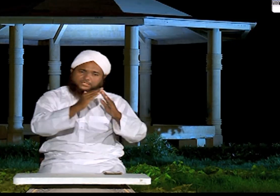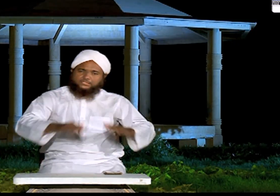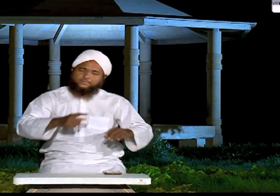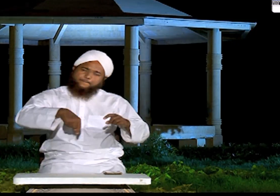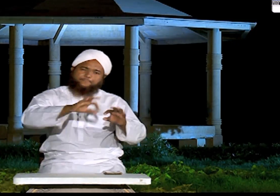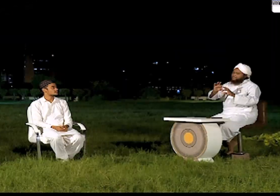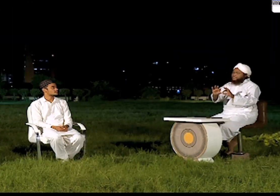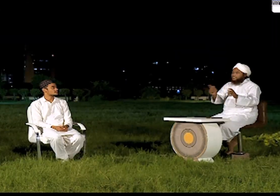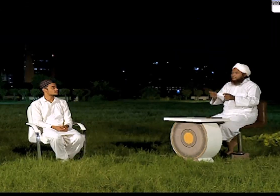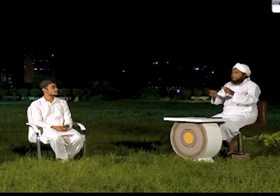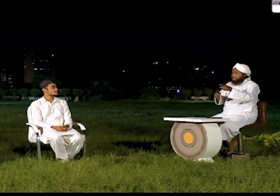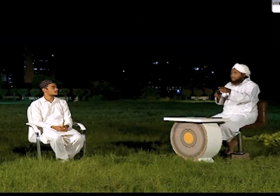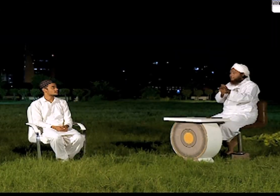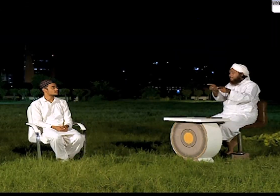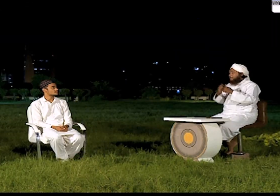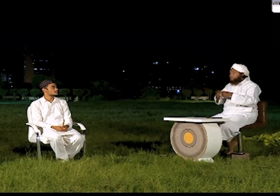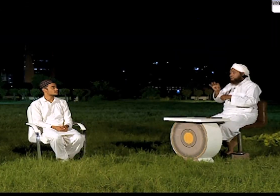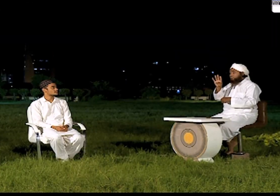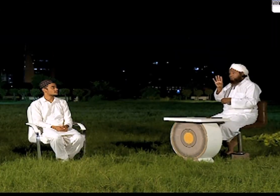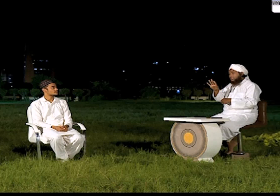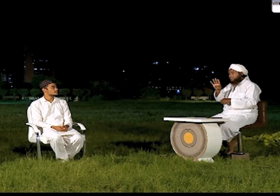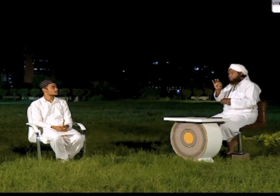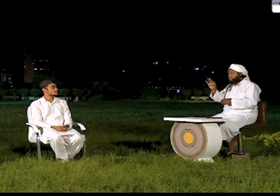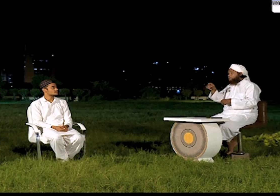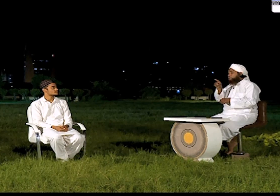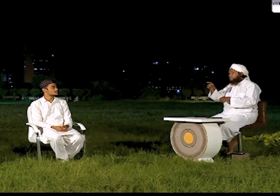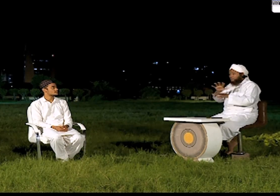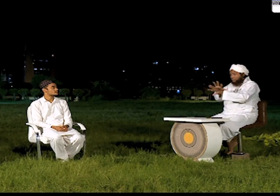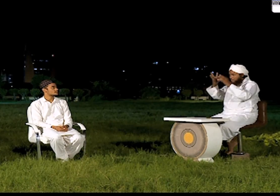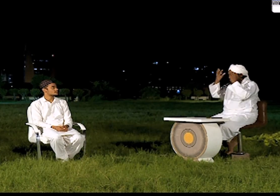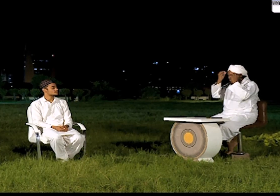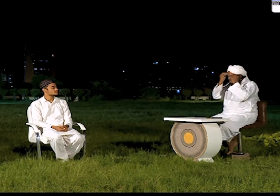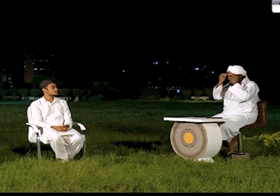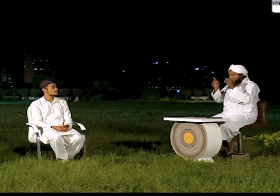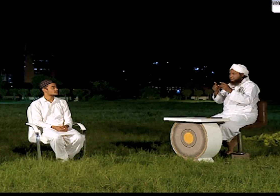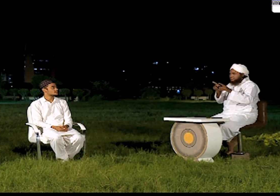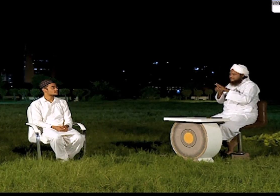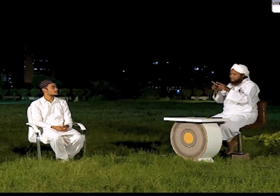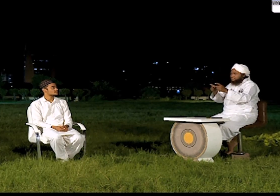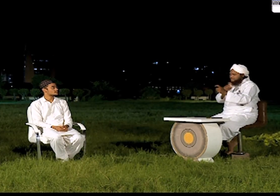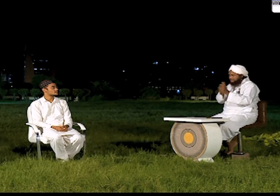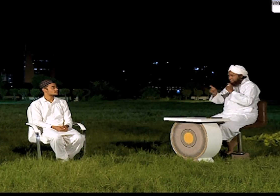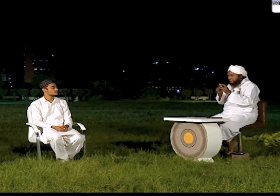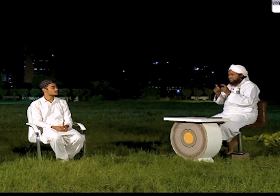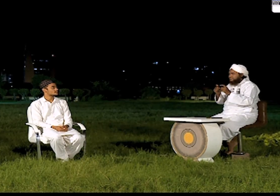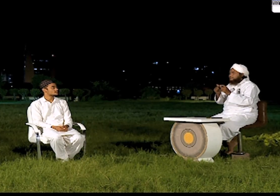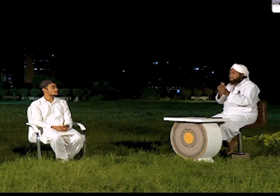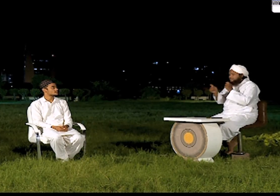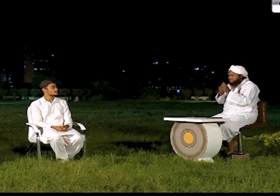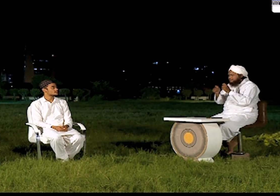فیصلہ کیا کہ وہ جب تک زندہ ہیں کسی قیمت پر اس جگہ یعنی مدینہ طیبہ کی سرزمین کو چھوڑ